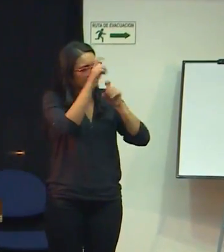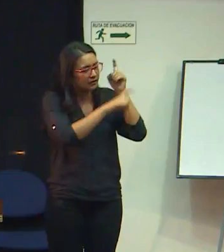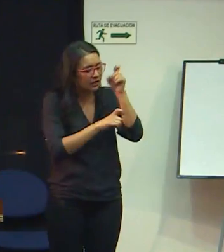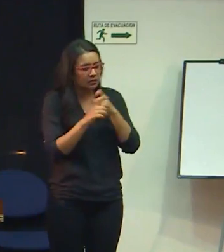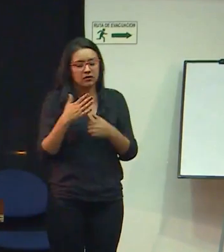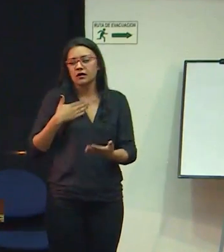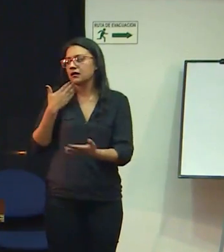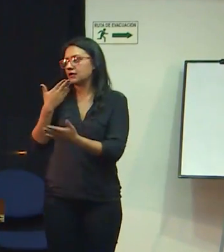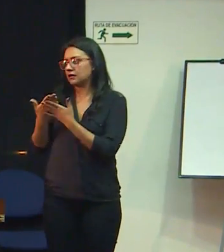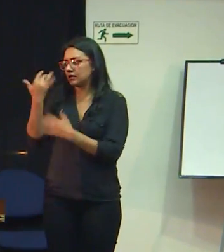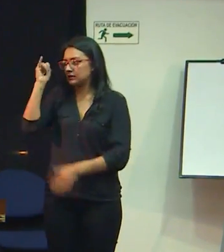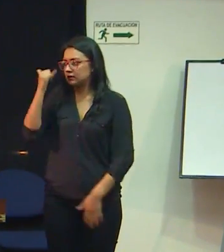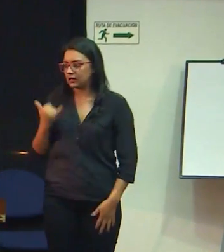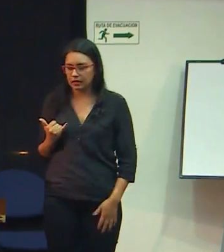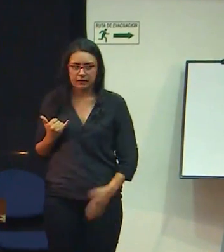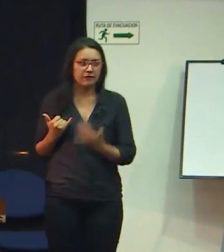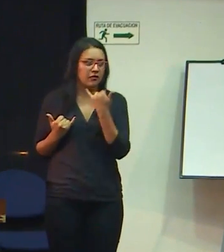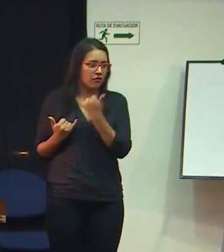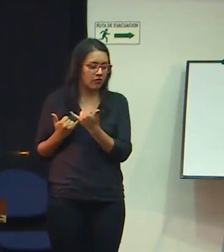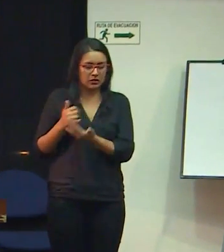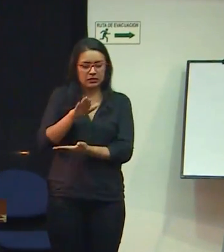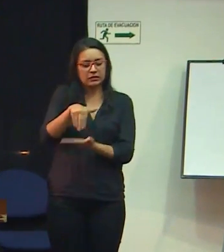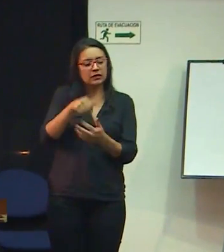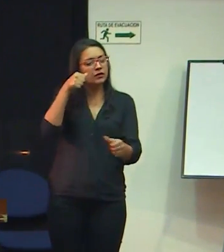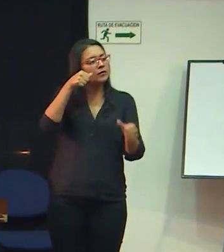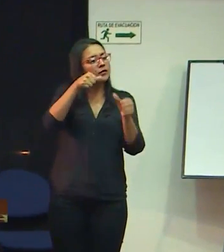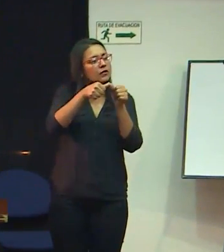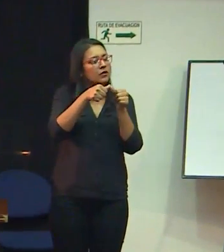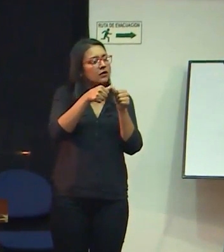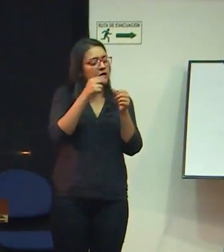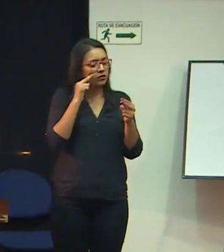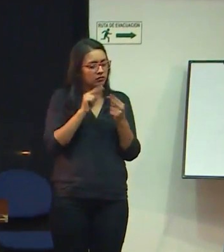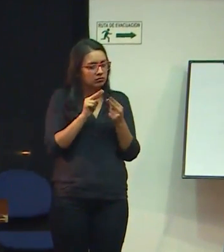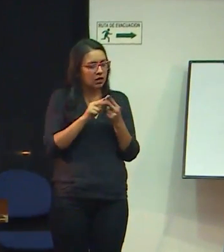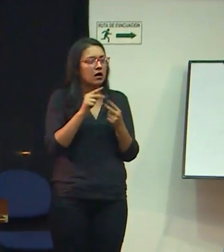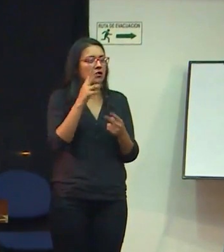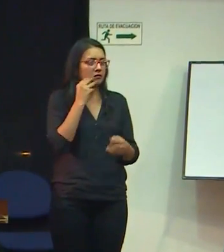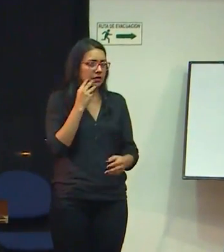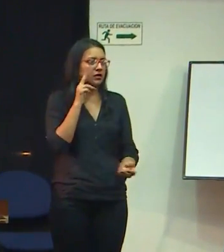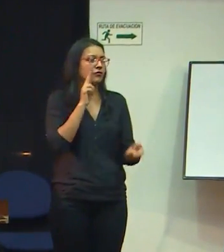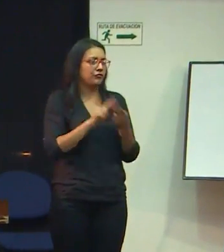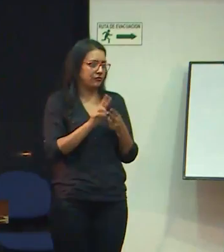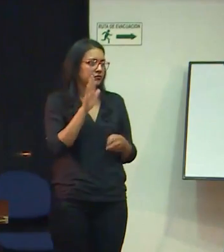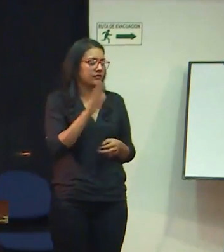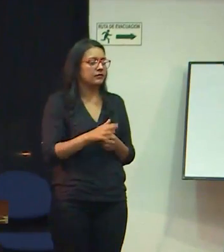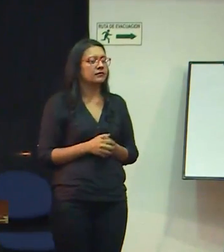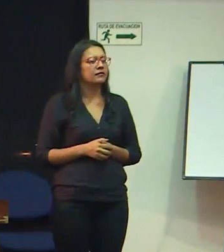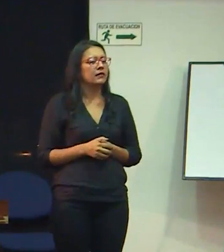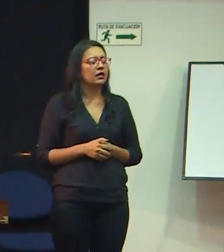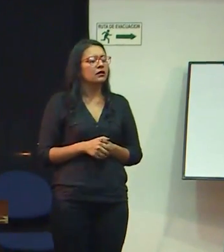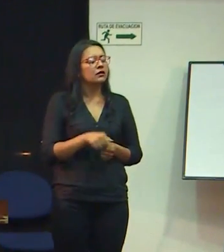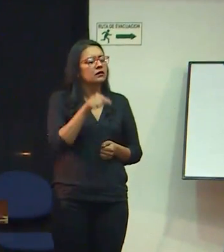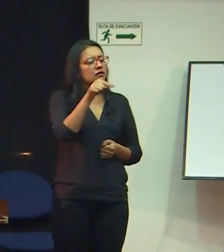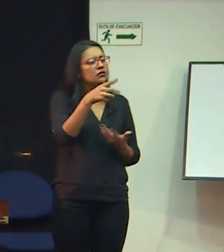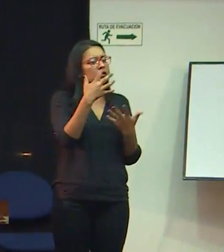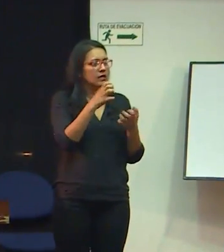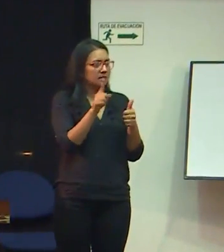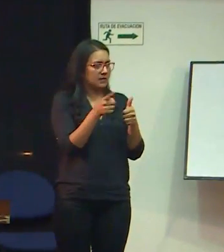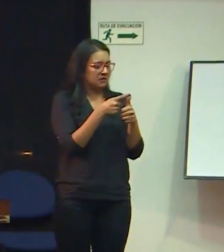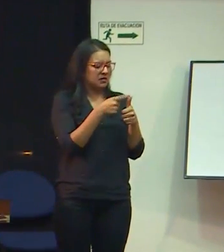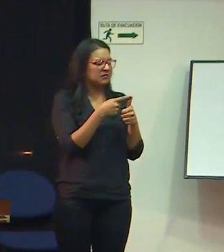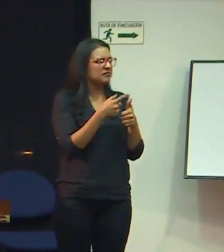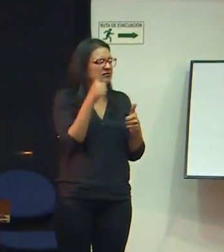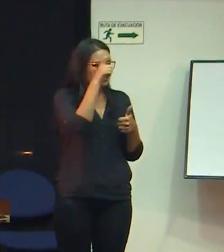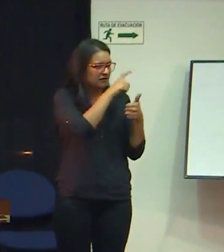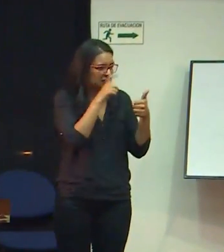quiero dar las gracias a Jennifer por permitirnos al Centro Nacional de Memoria Histórica conocer esta experiencia. Dicho esto, quiero empezar con el primer